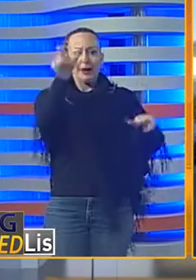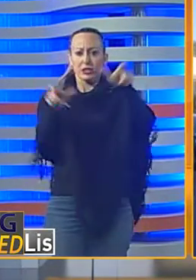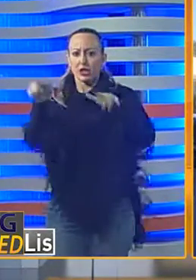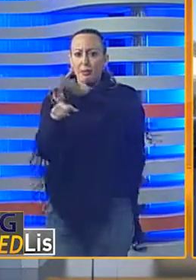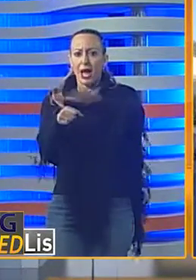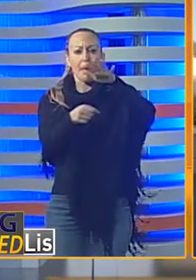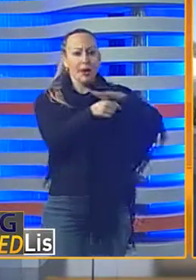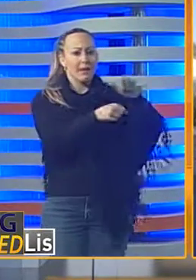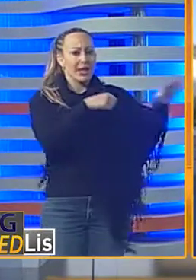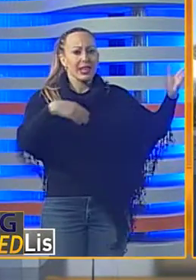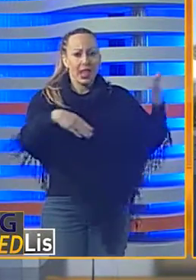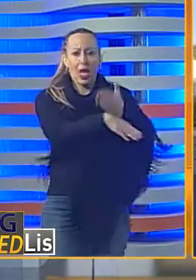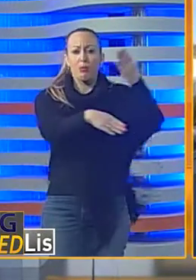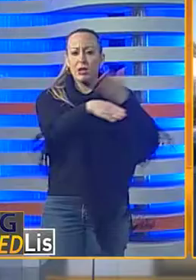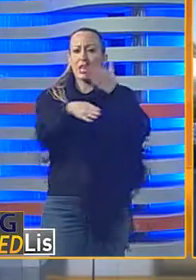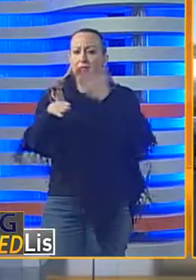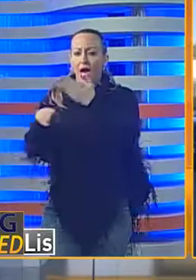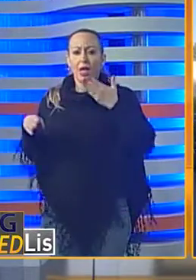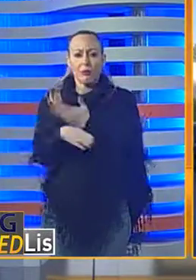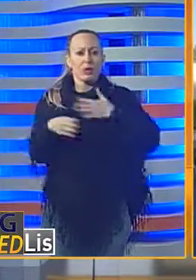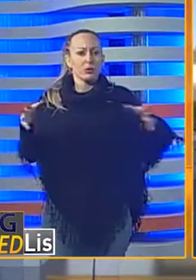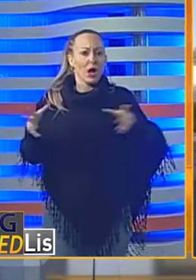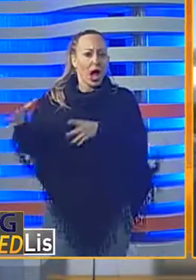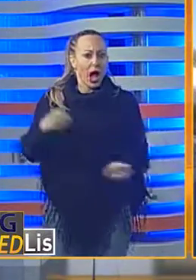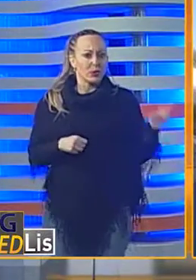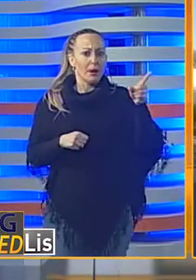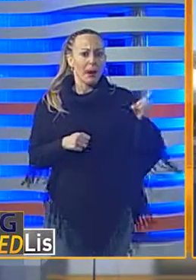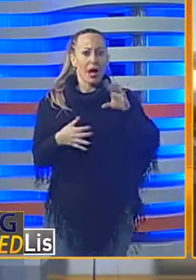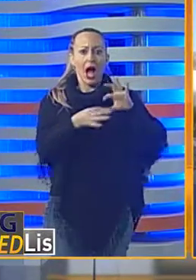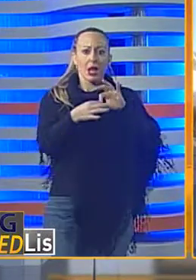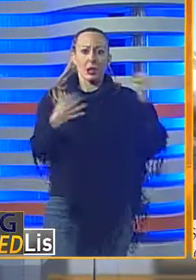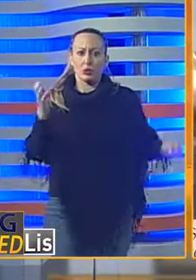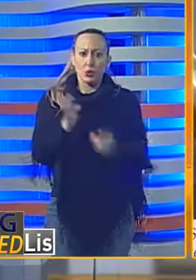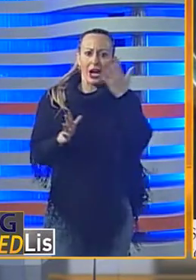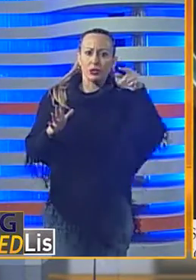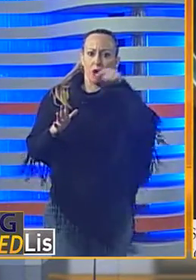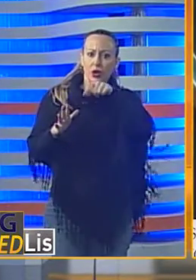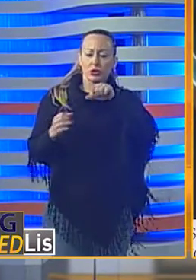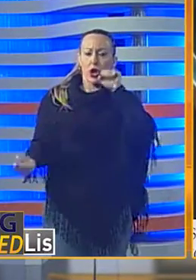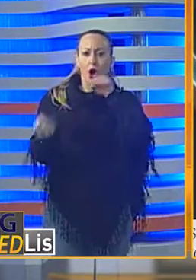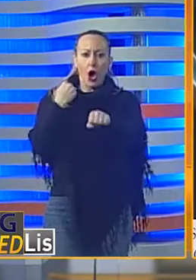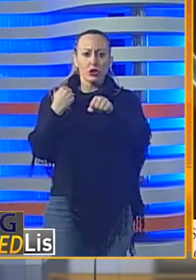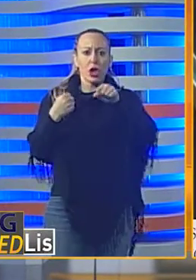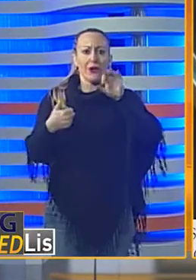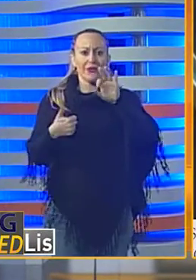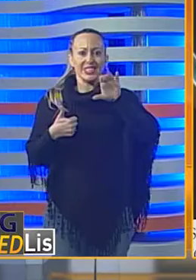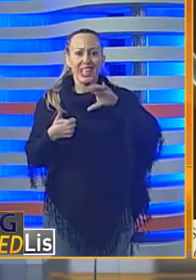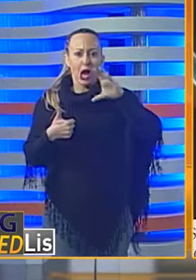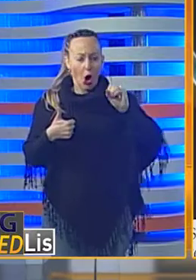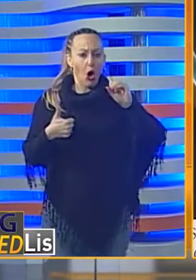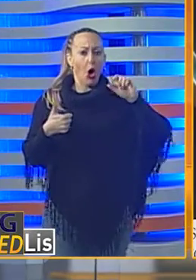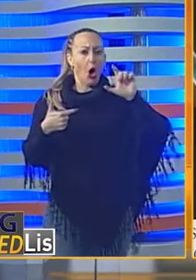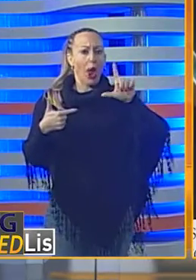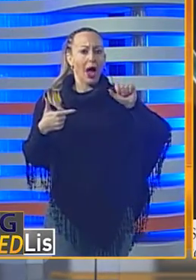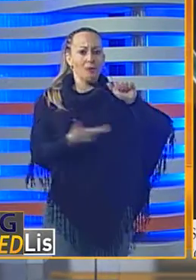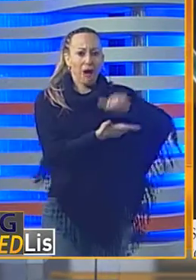Promettevano a clienti pieni di debiti cause legali di successo contro il fisco o le banche. In